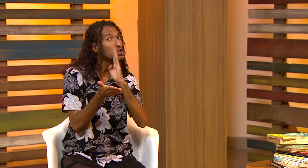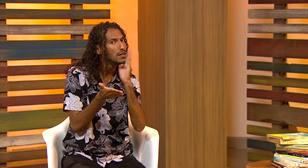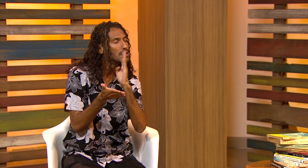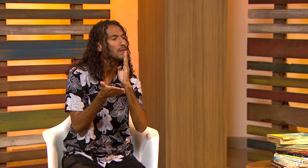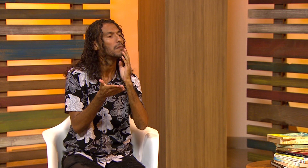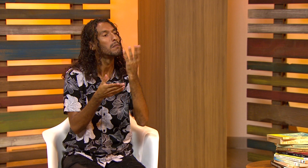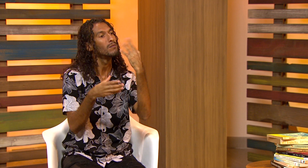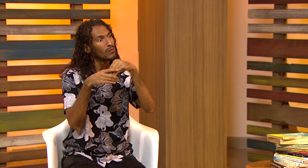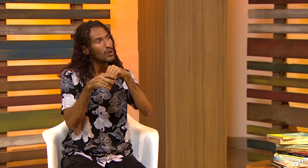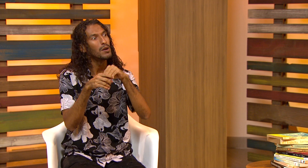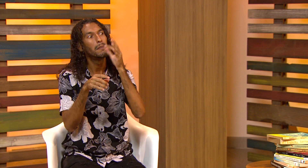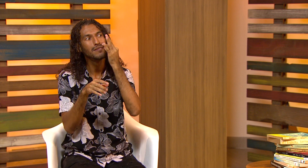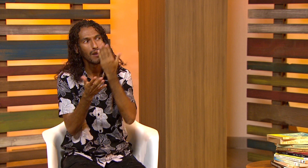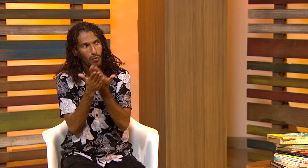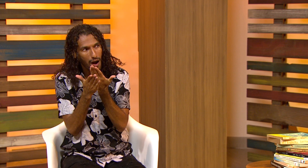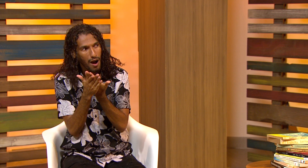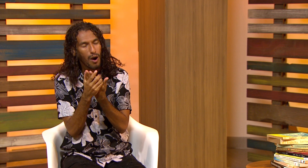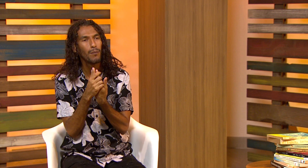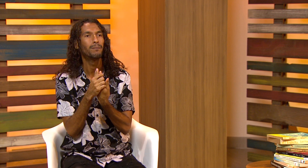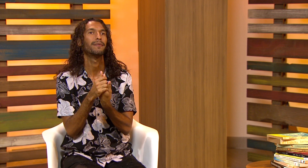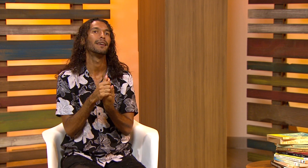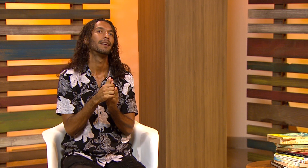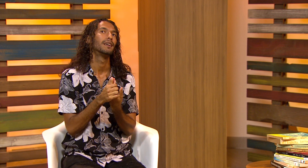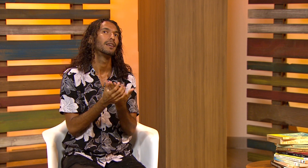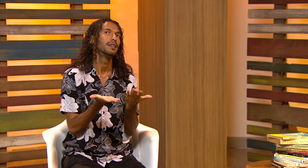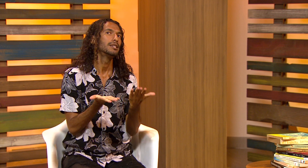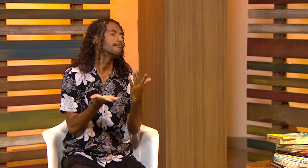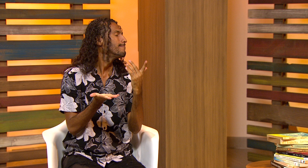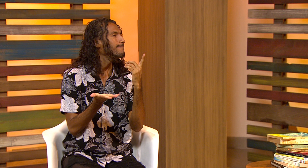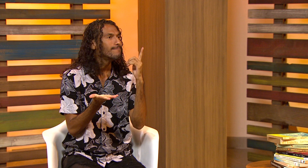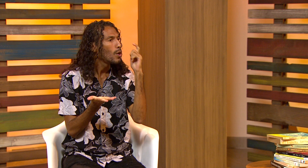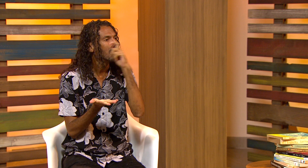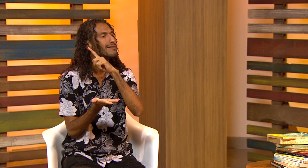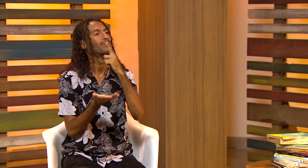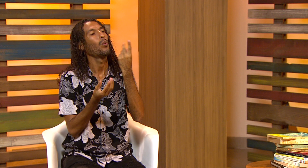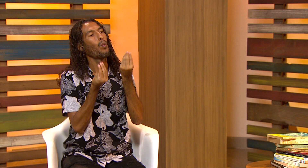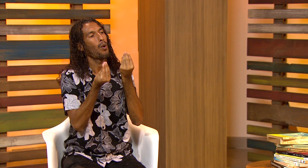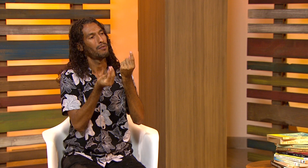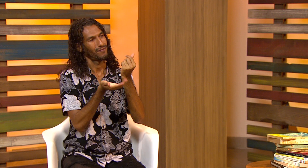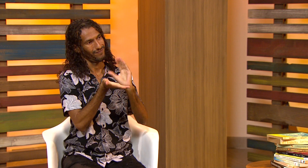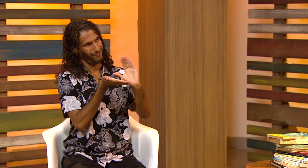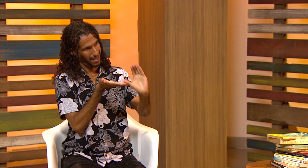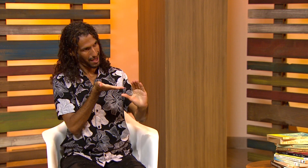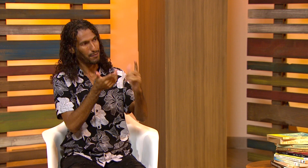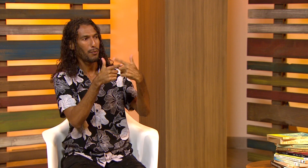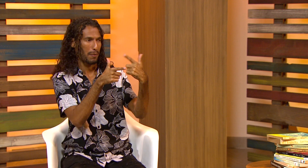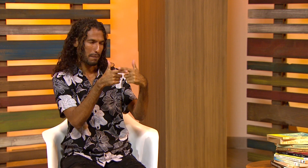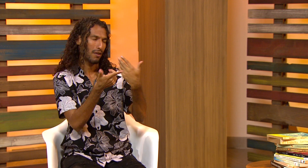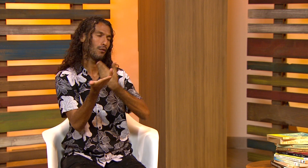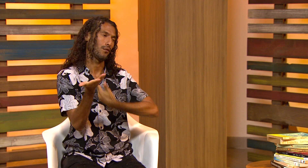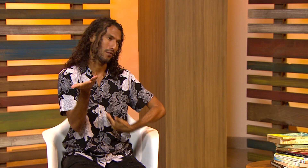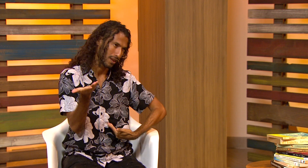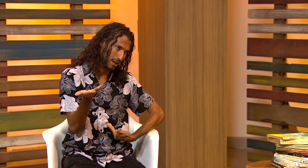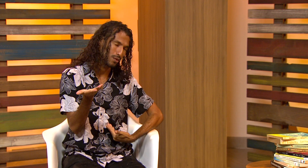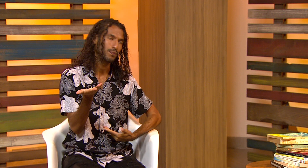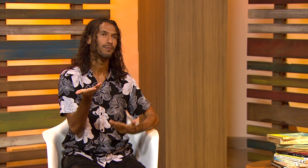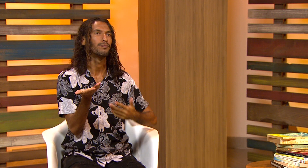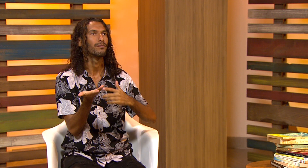comigo. Então, foi solicitado ao diretor da época a contratação de intérpretes com urgência em sala de aula